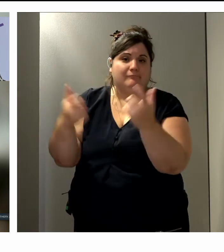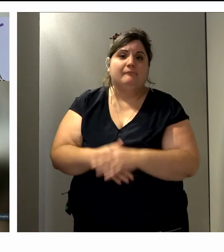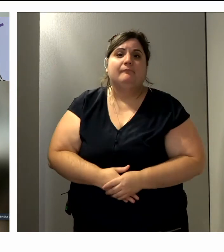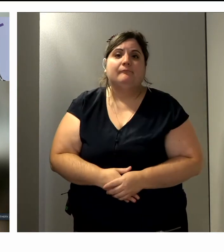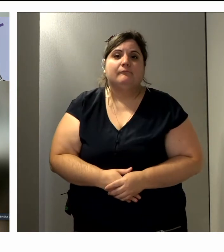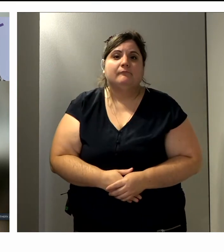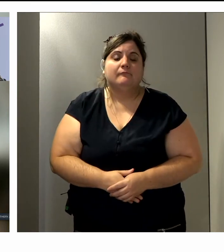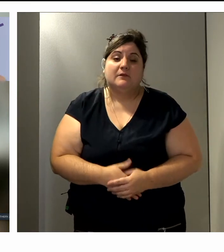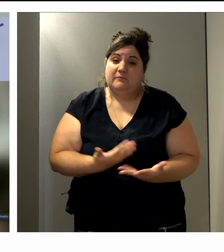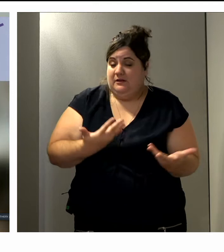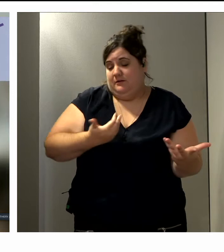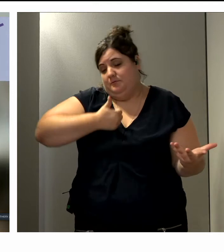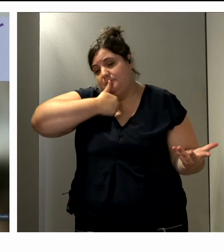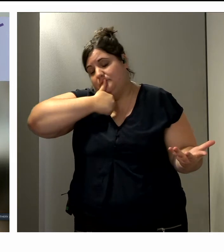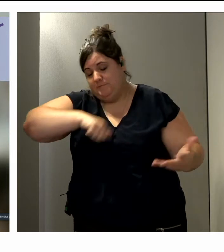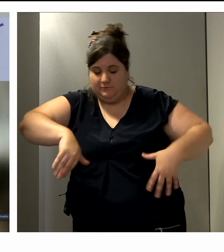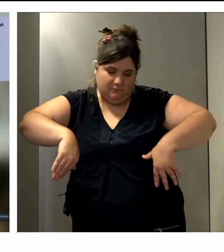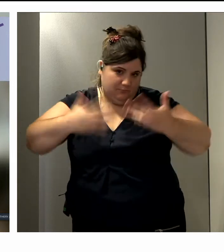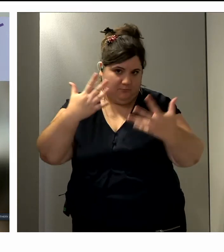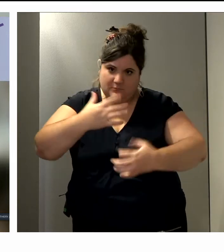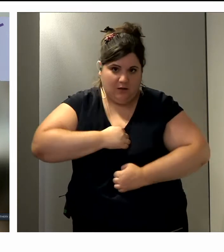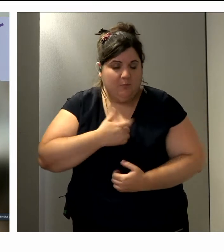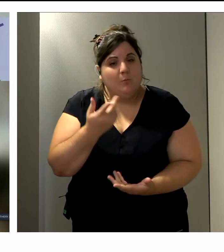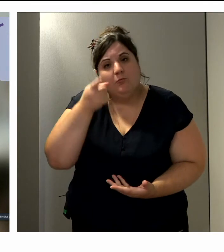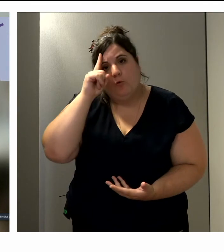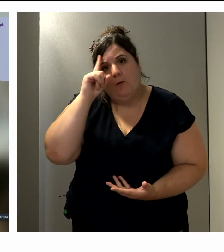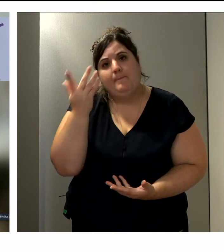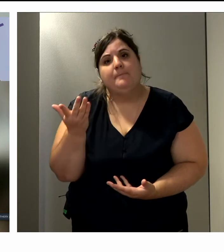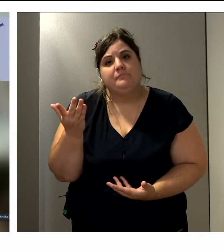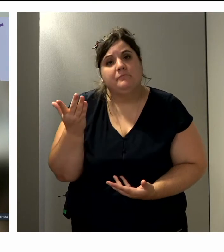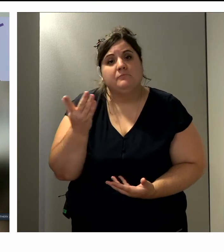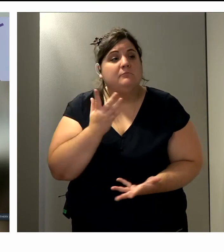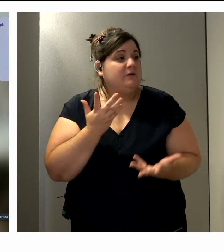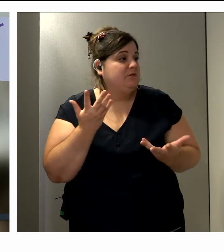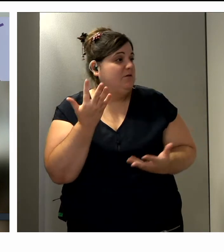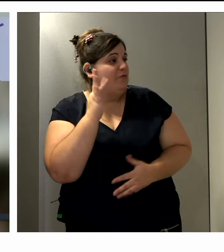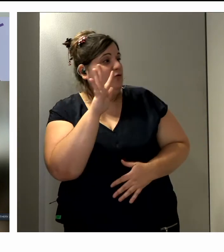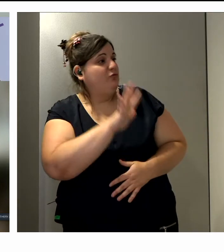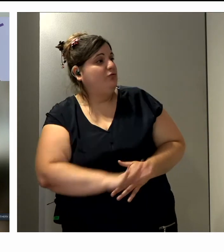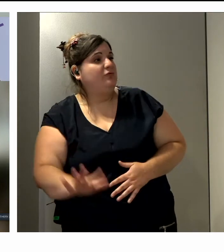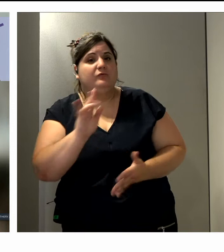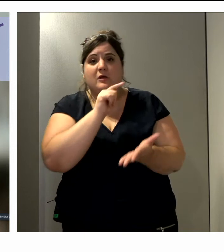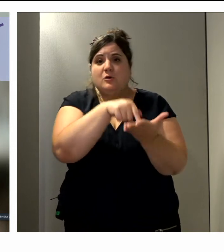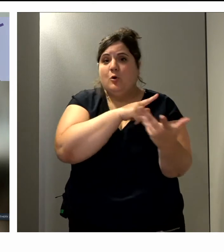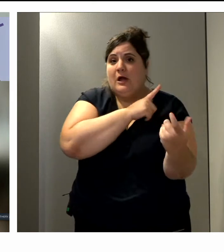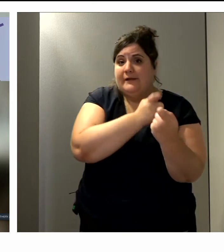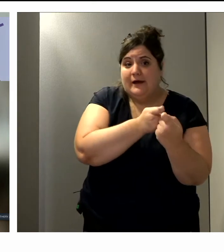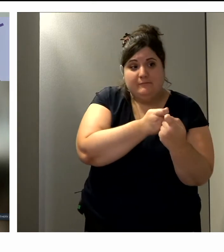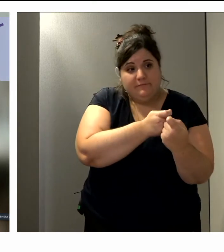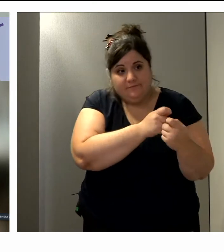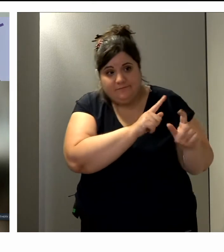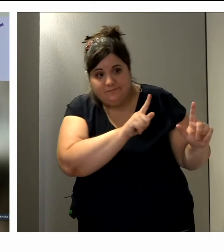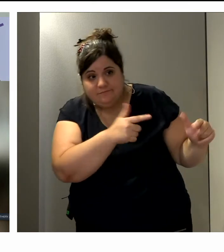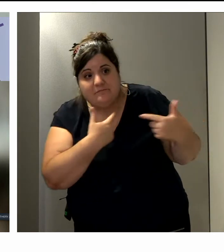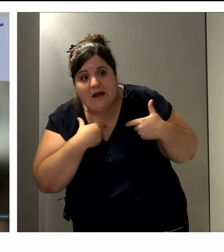résignation, elle vient aussi du fait qu'en France, bien qu'il y ait beaucoup de lieux adaptés, c'est encore loin d'être suffisant. Et